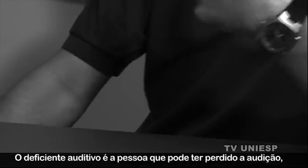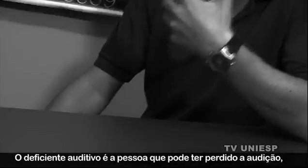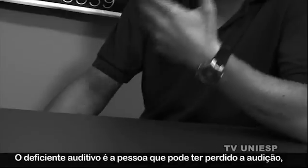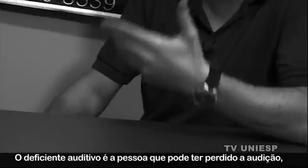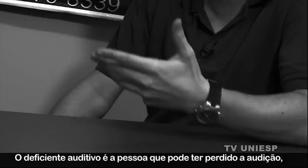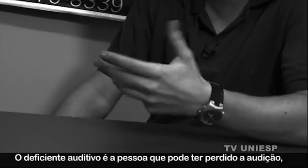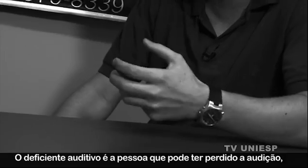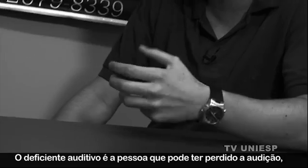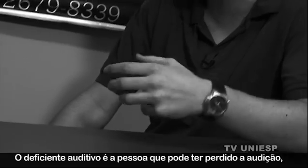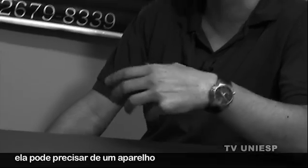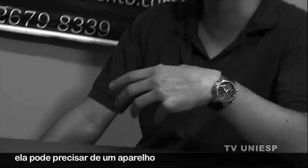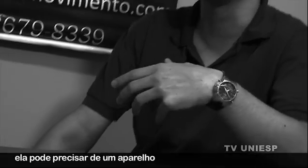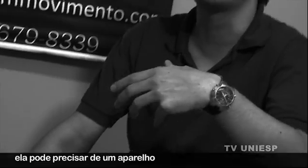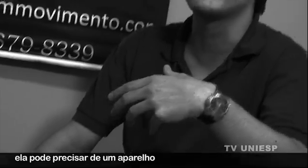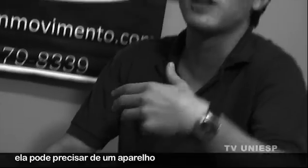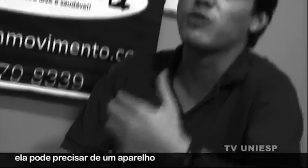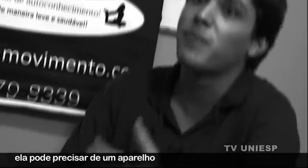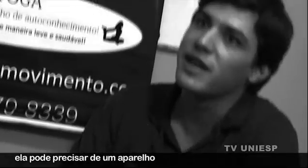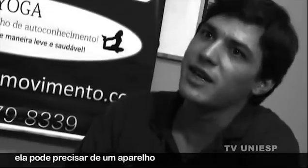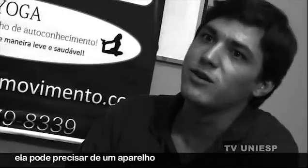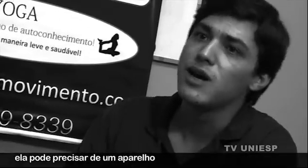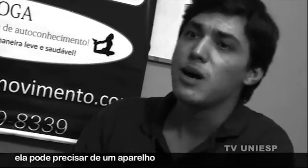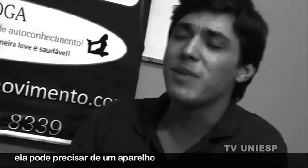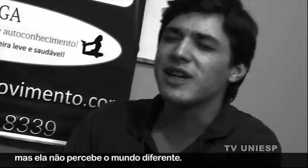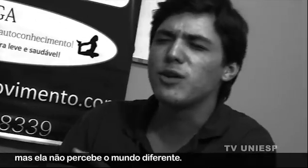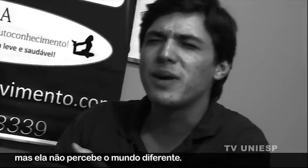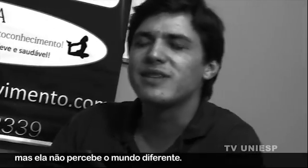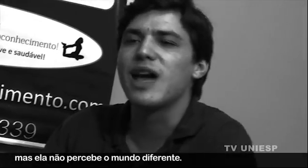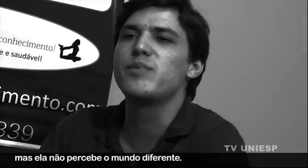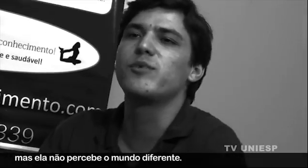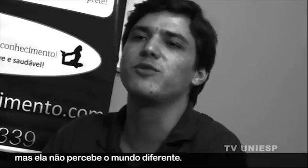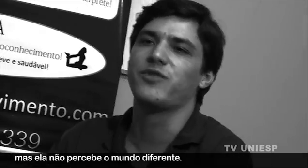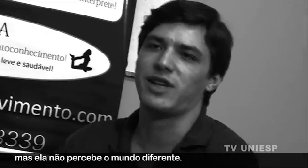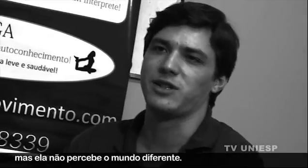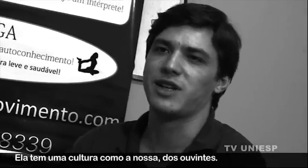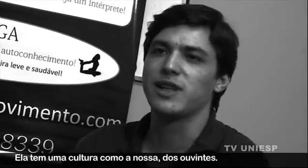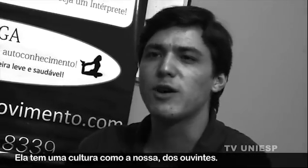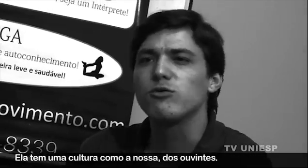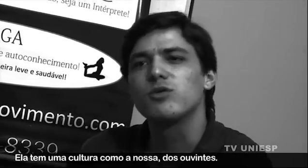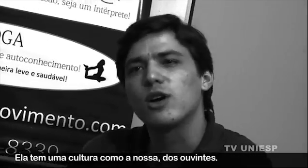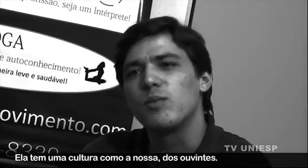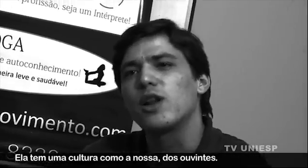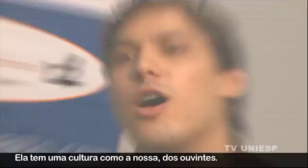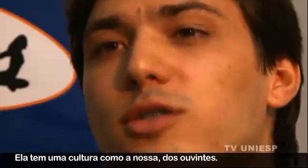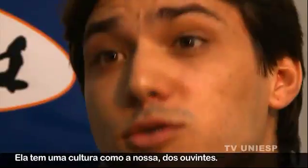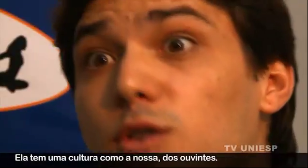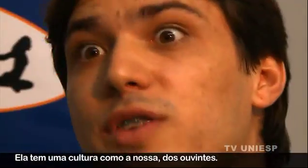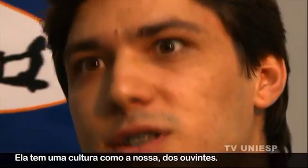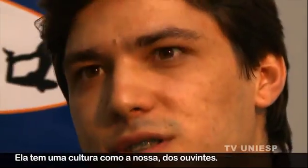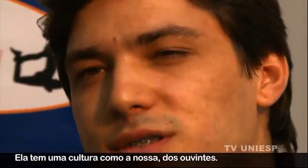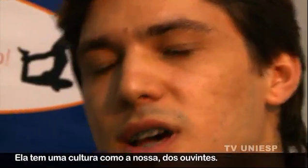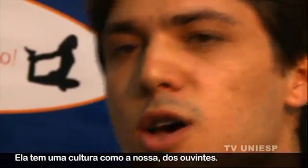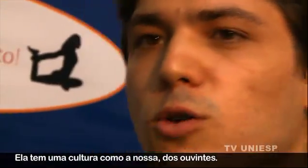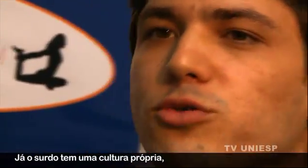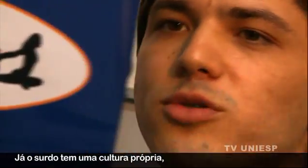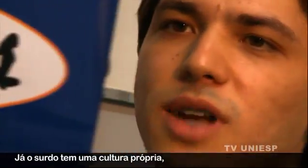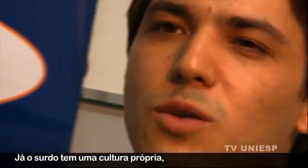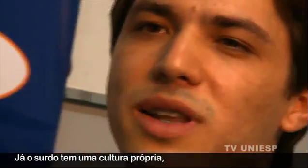ter perdido a audição, ela pode precisar de um aparelho, mas ela não percebe um mundo diferente. Ela tem uma cultura como a nossa, dos ouvintes. O surdo não, ele tem uma